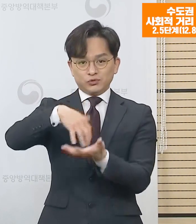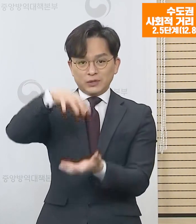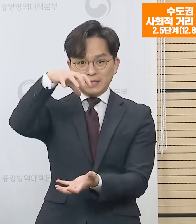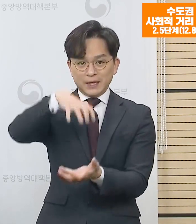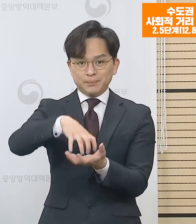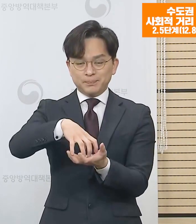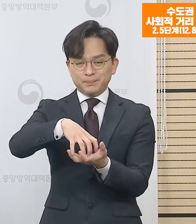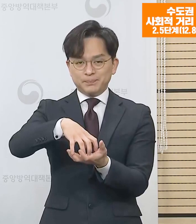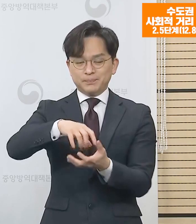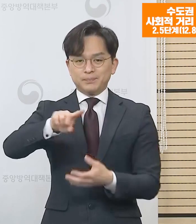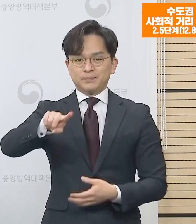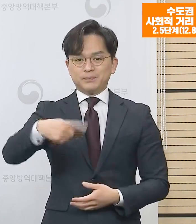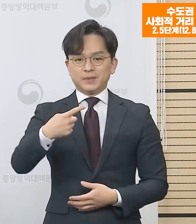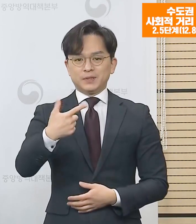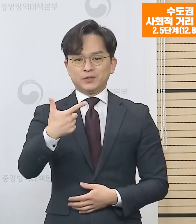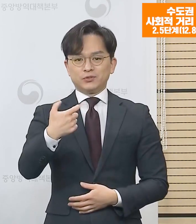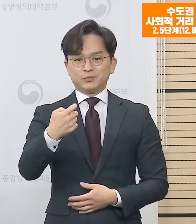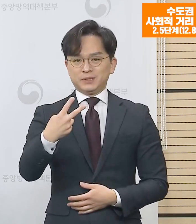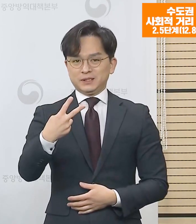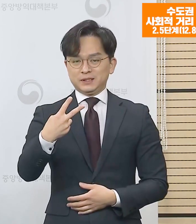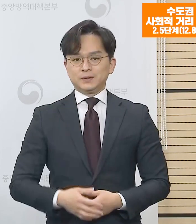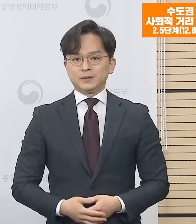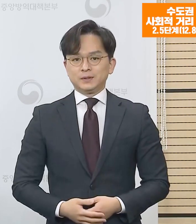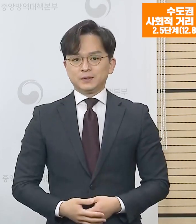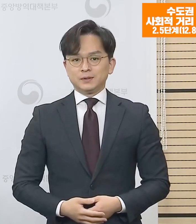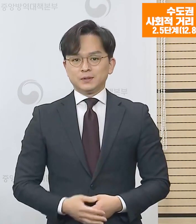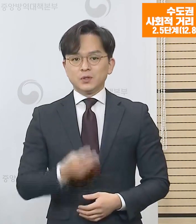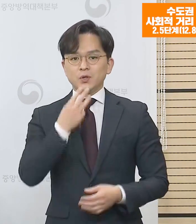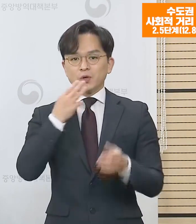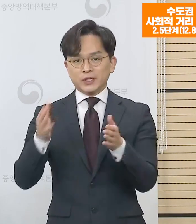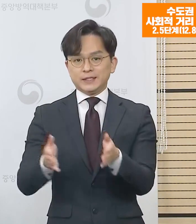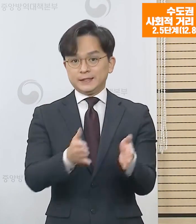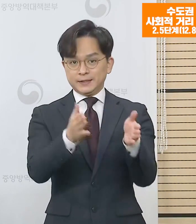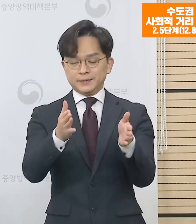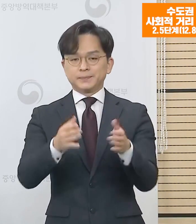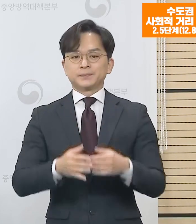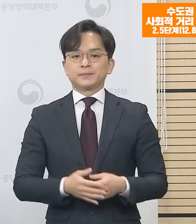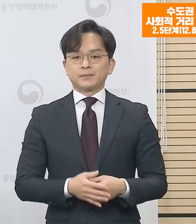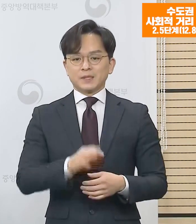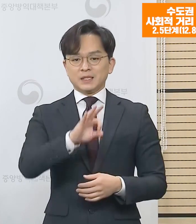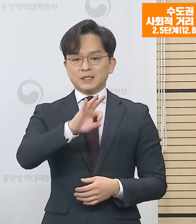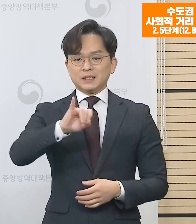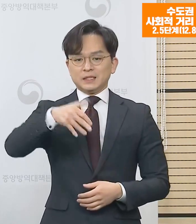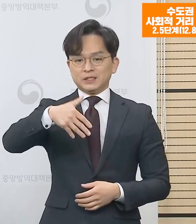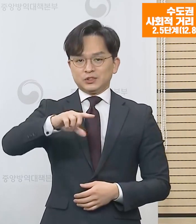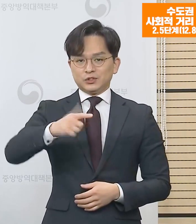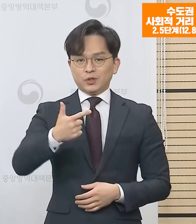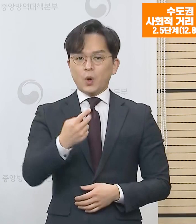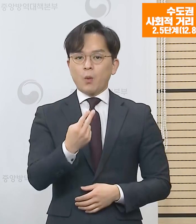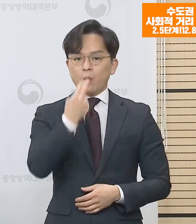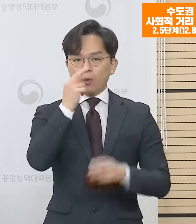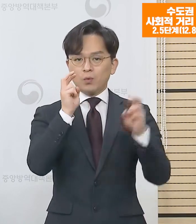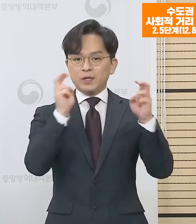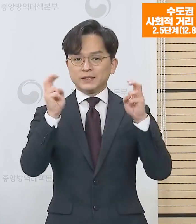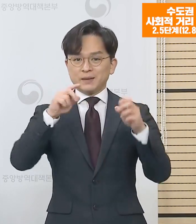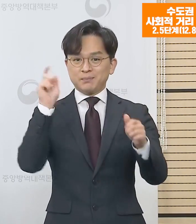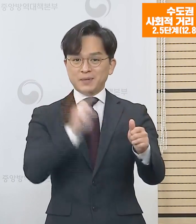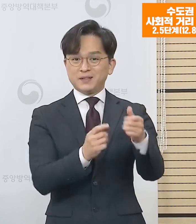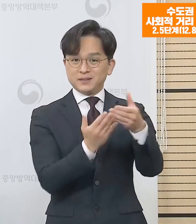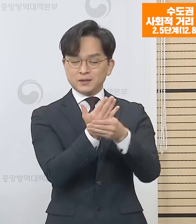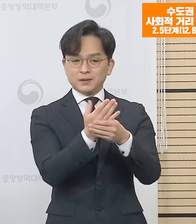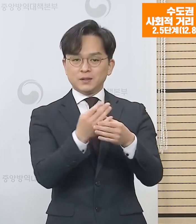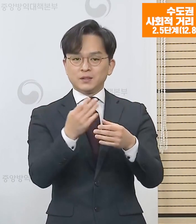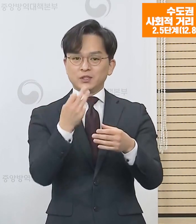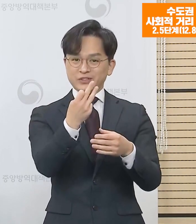현재까지 누적 확진자는 162명입니다. 경기도입니다. 경기도는 이천시 보험회사와 관련하여